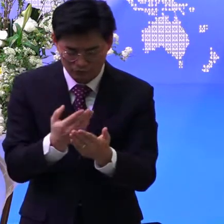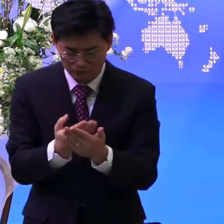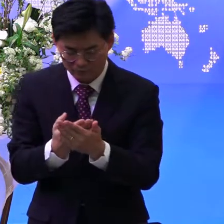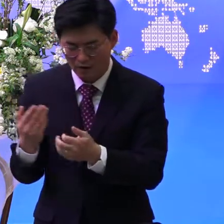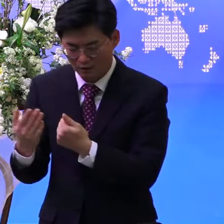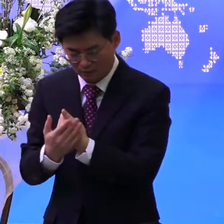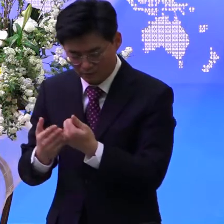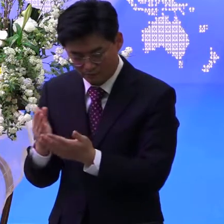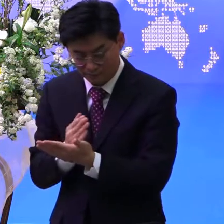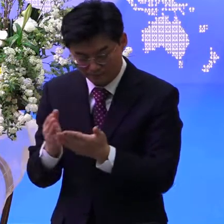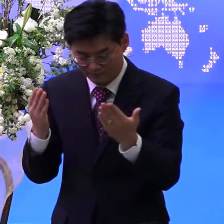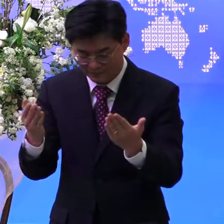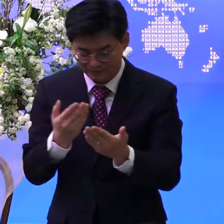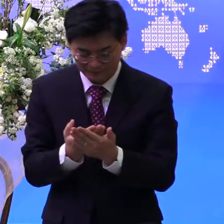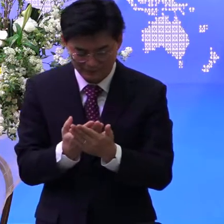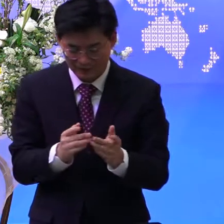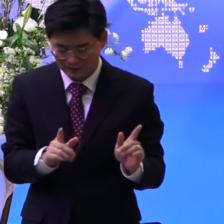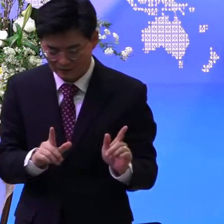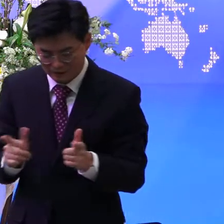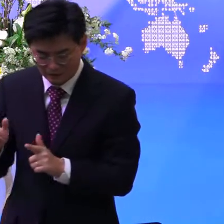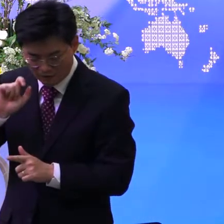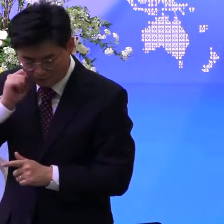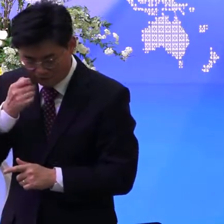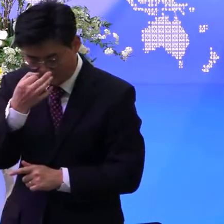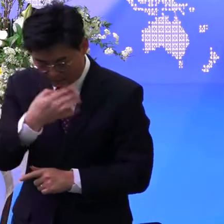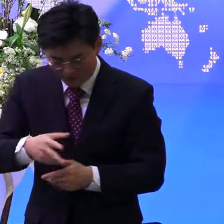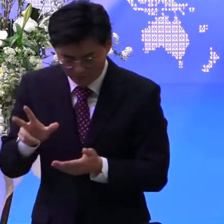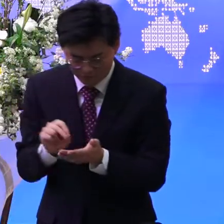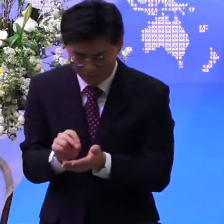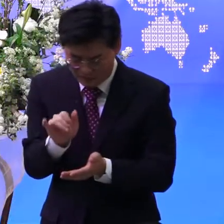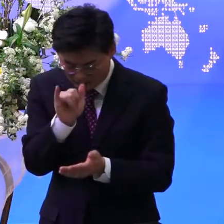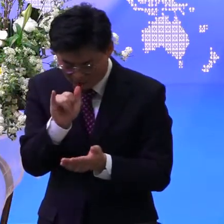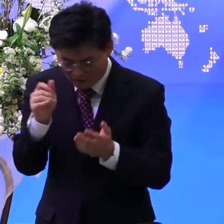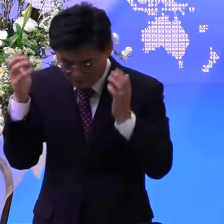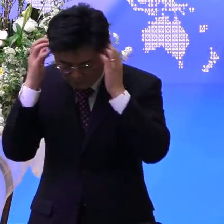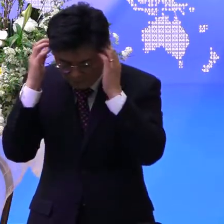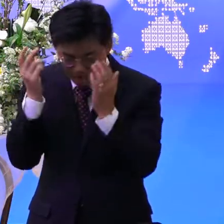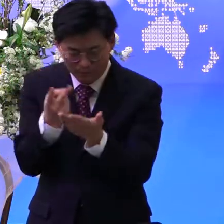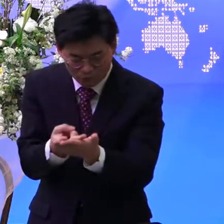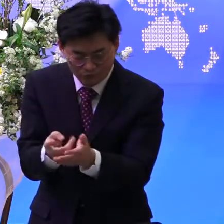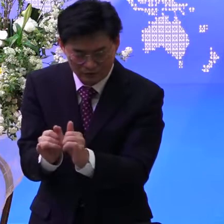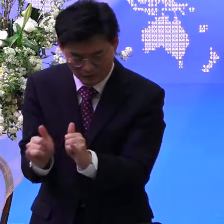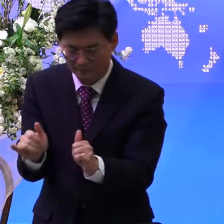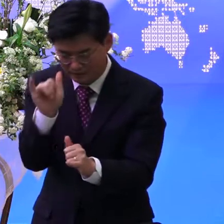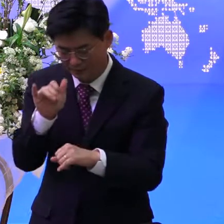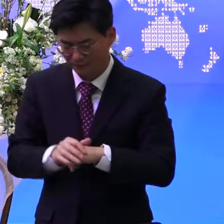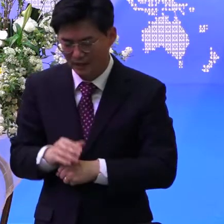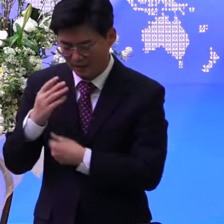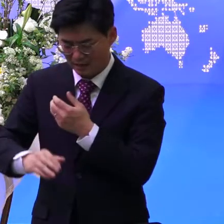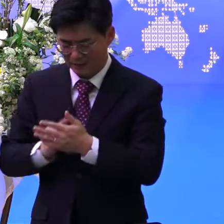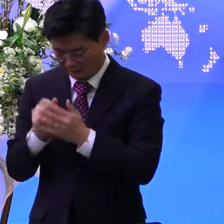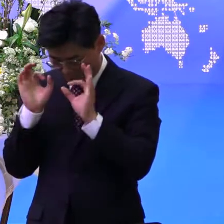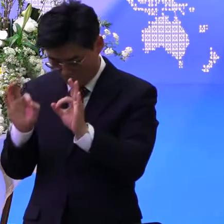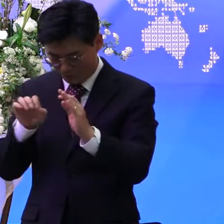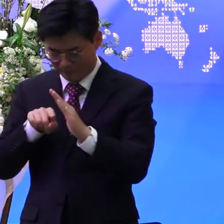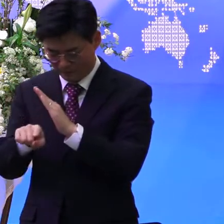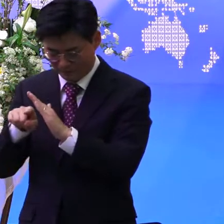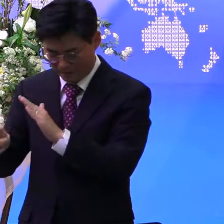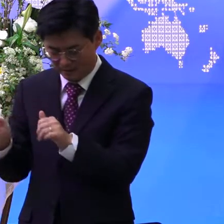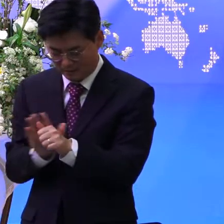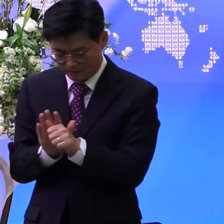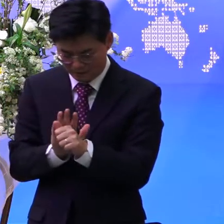주옵소서. 여러 가지 어려운 문제와 근심의 짐을 가지고 나온 성도들의 안타까움을 하나님께서 아시오니 그들의